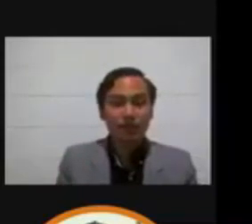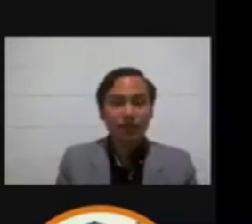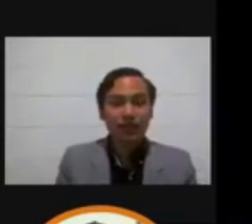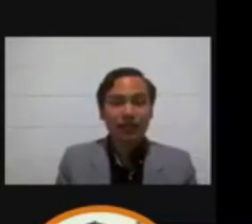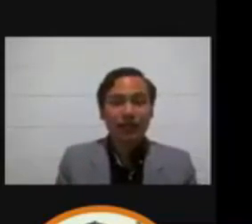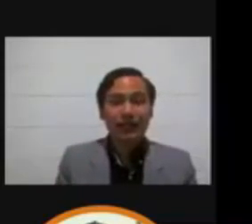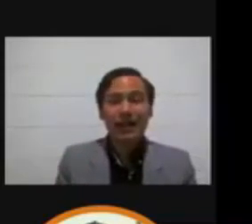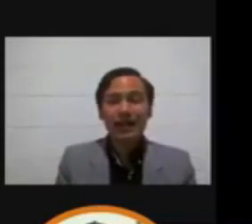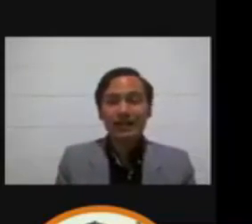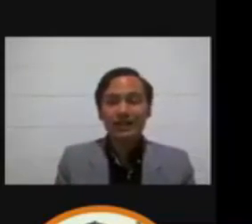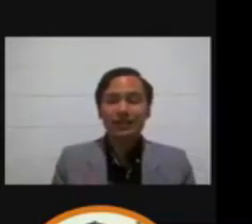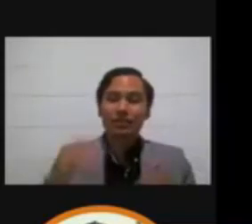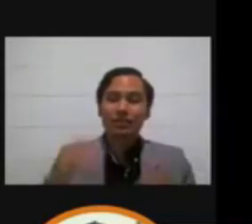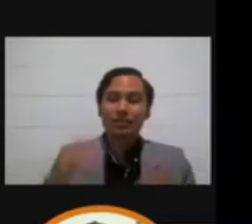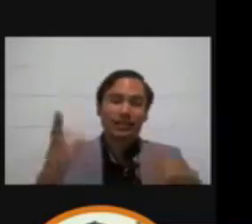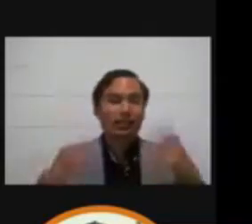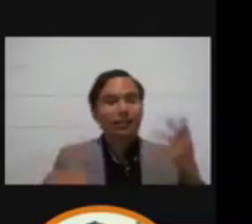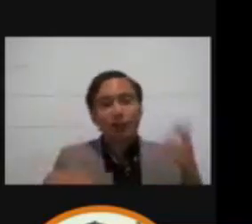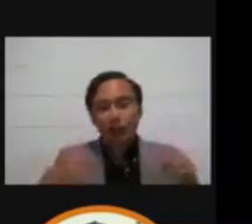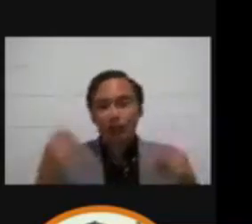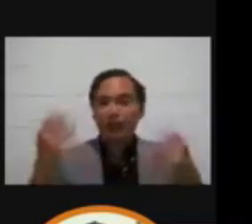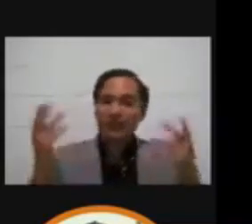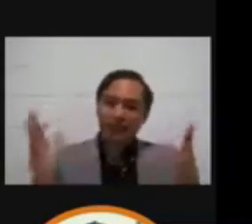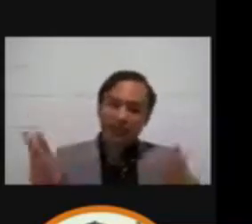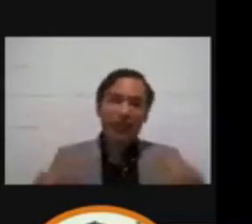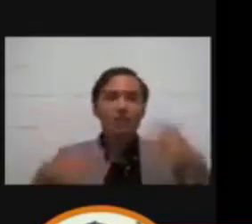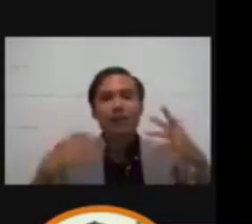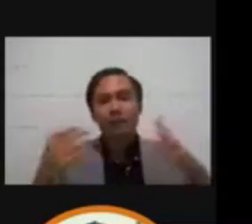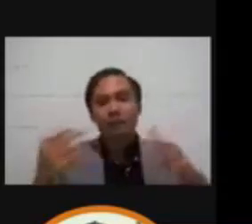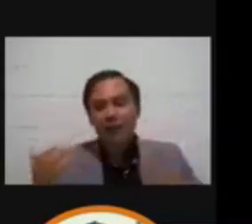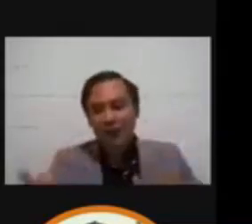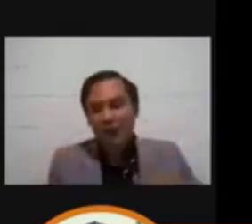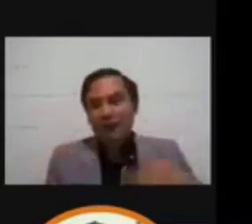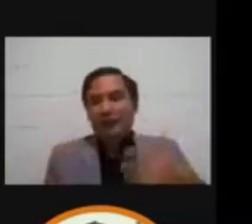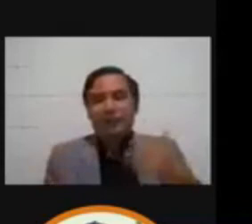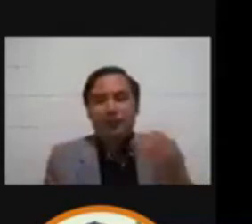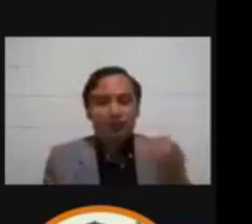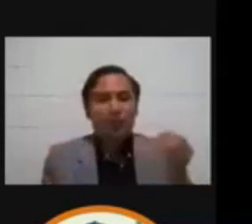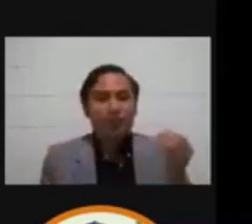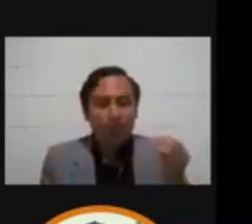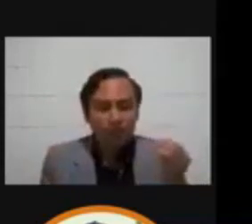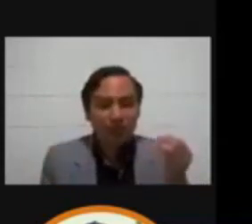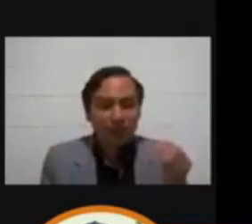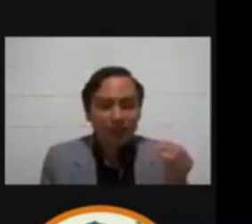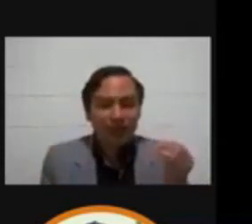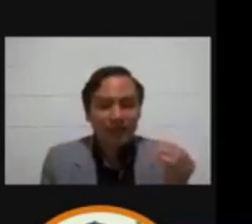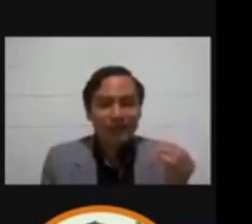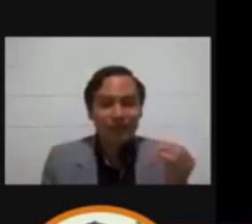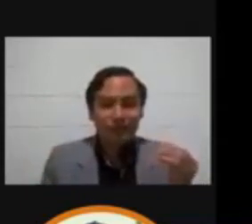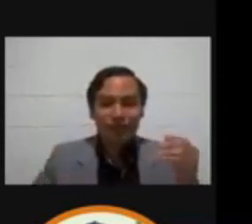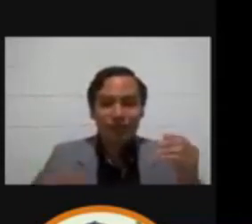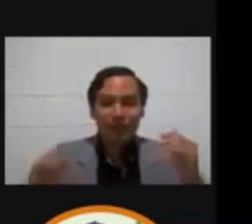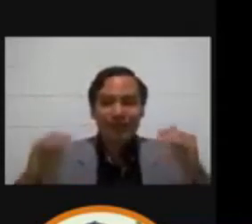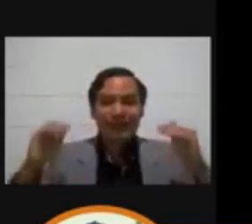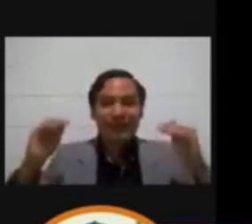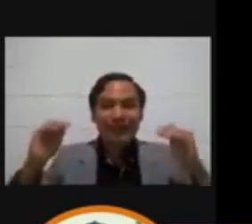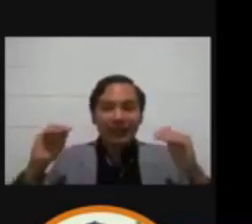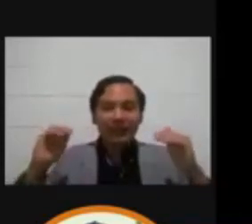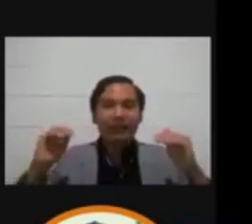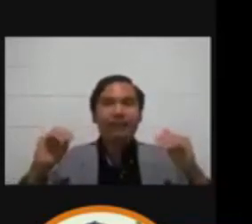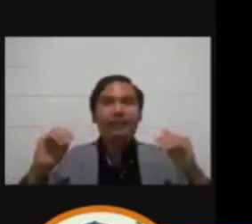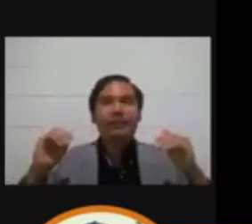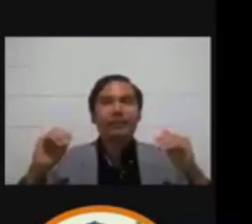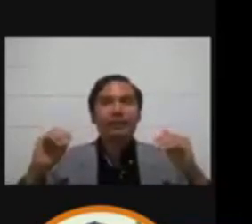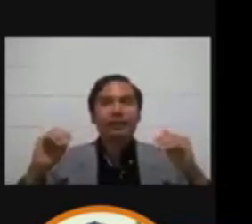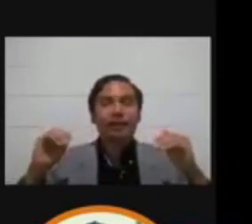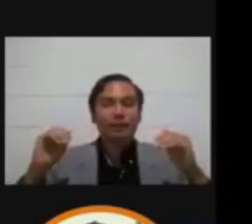como gradas, y entonces no hay fondos para hacer la rampa. Pero bueno, mi pregunta es como,